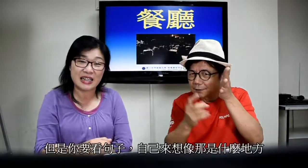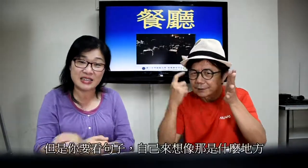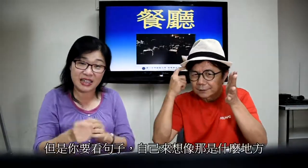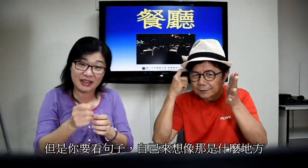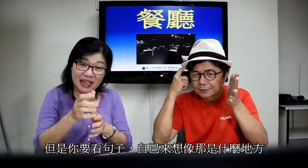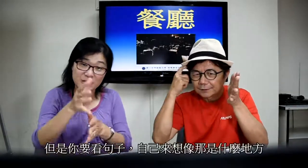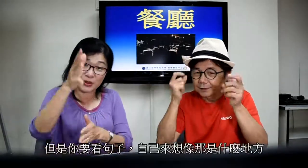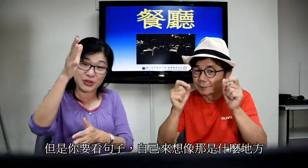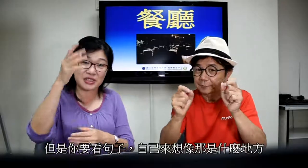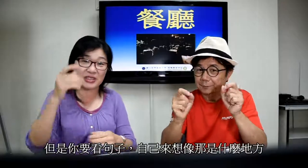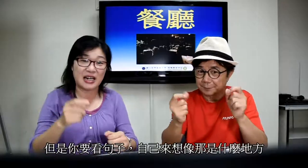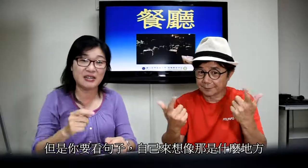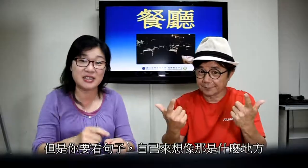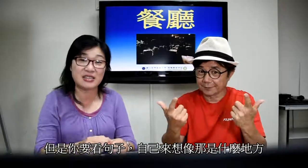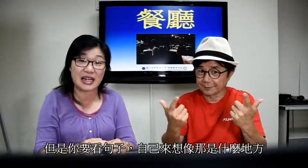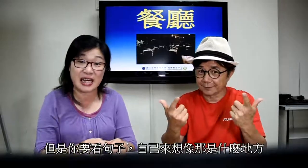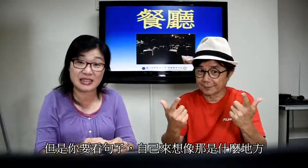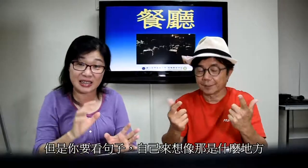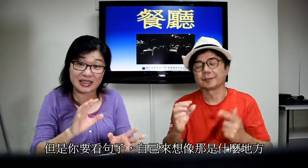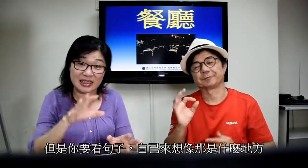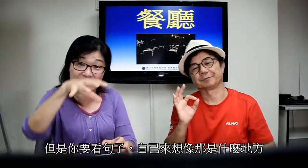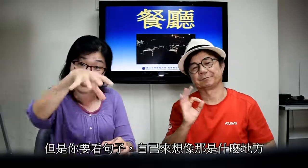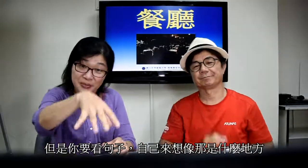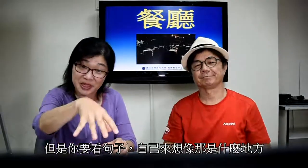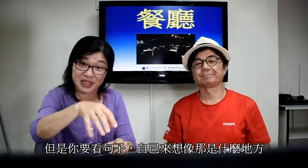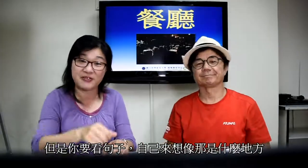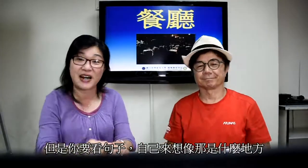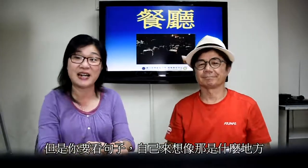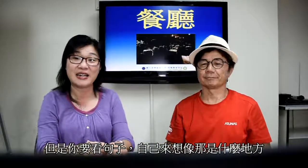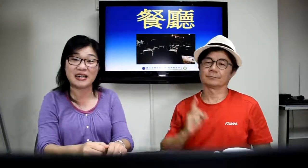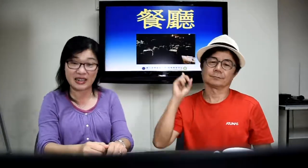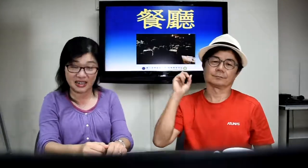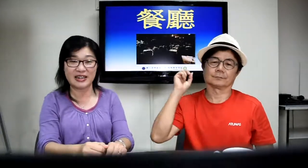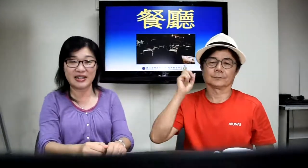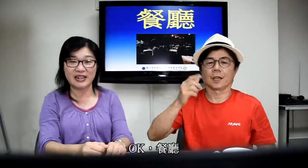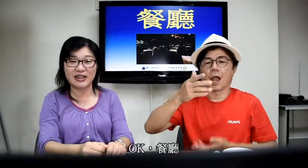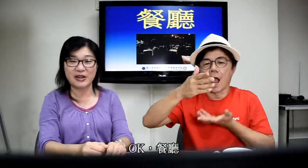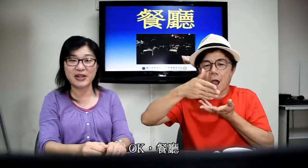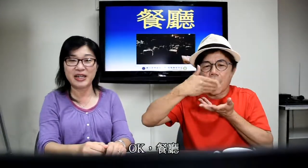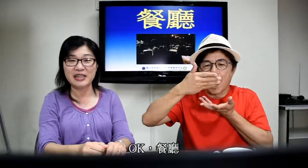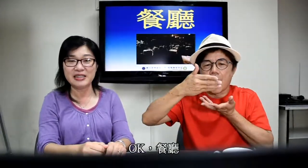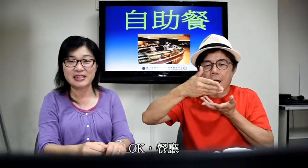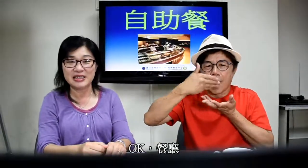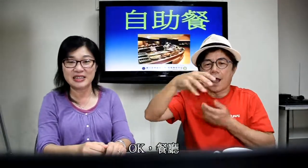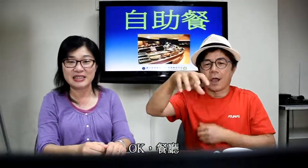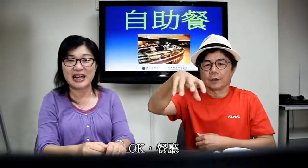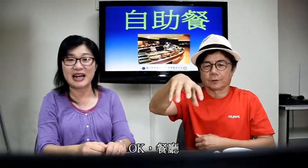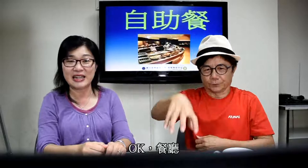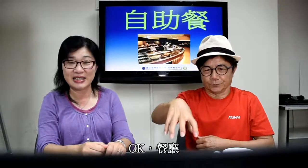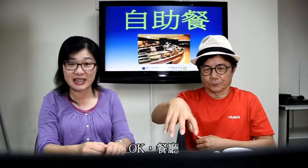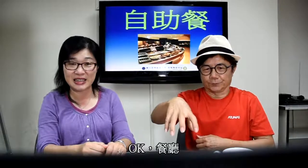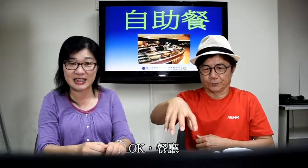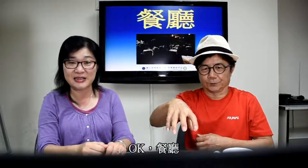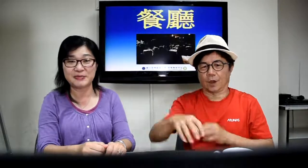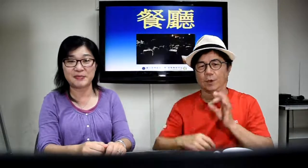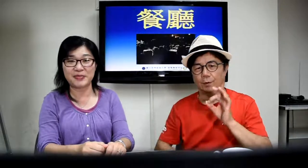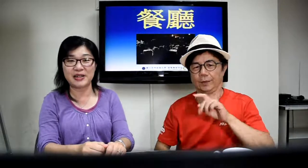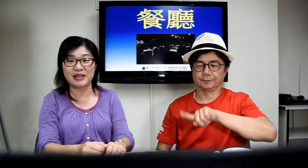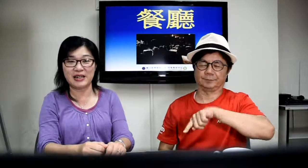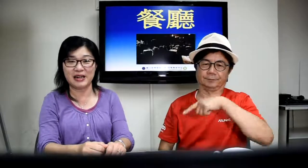要看句子，然后自己来想象那是什么地方。OK， 餐厅。好，